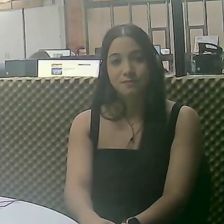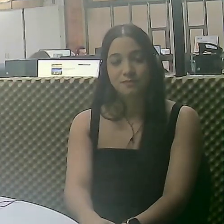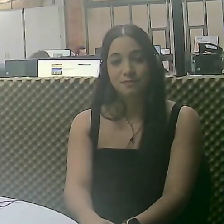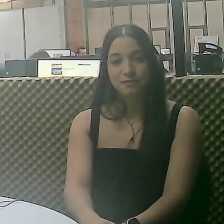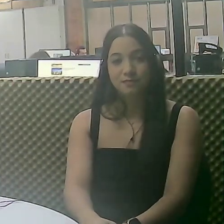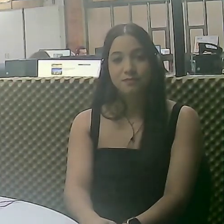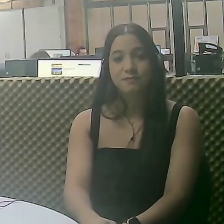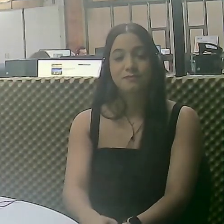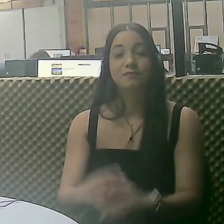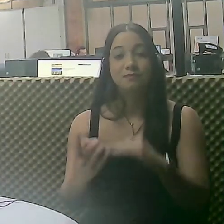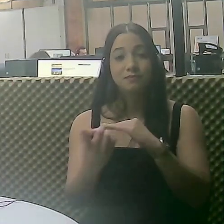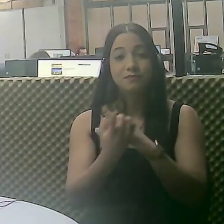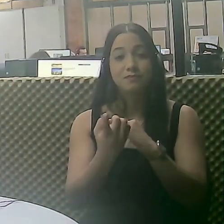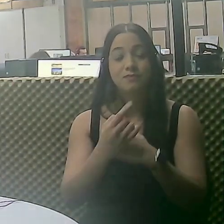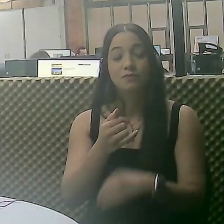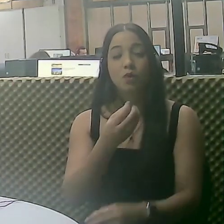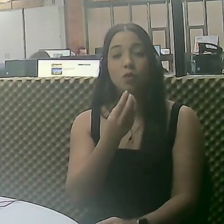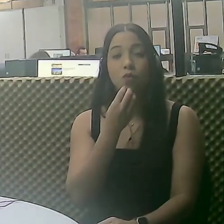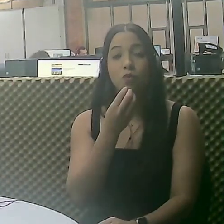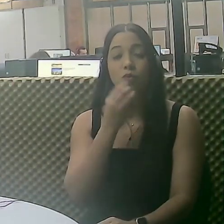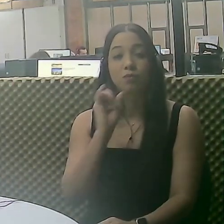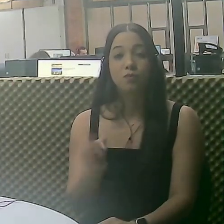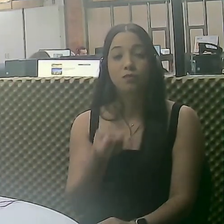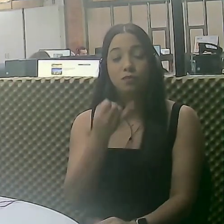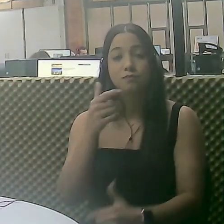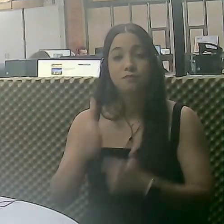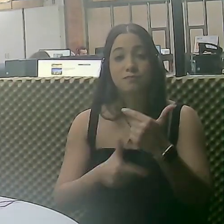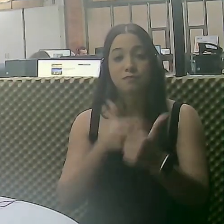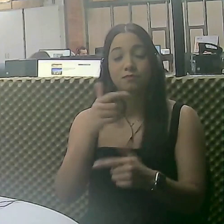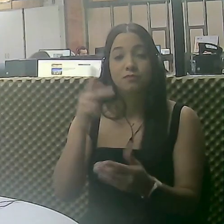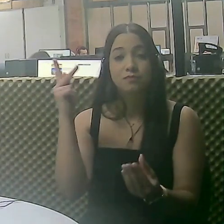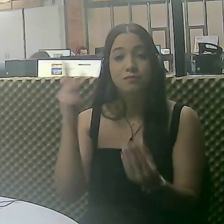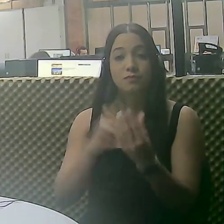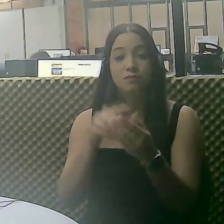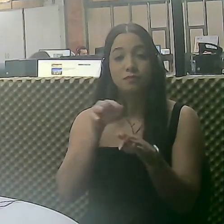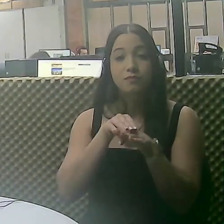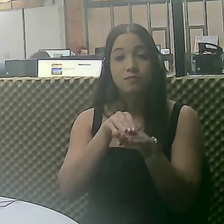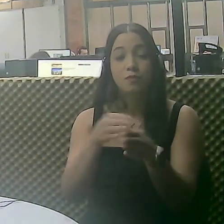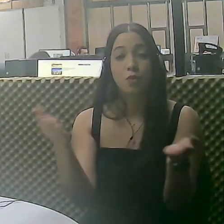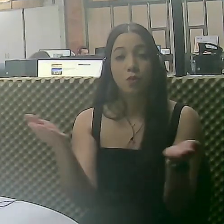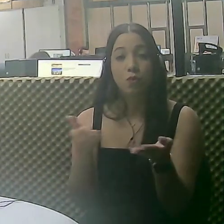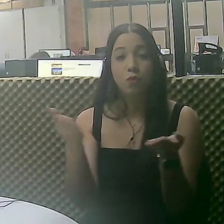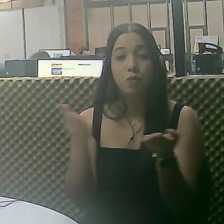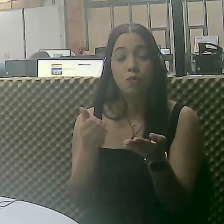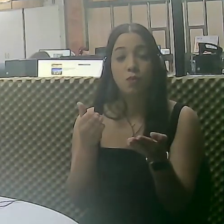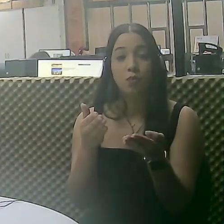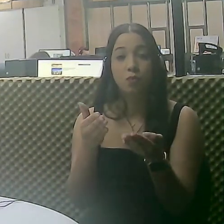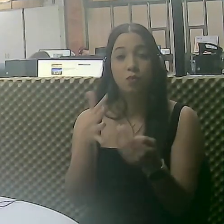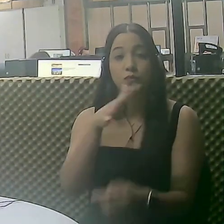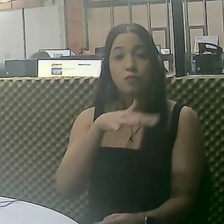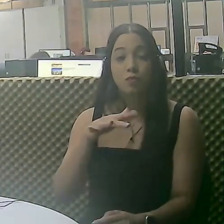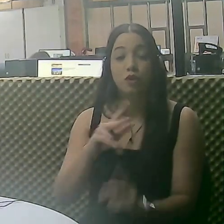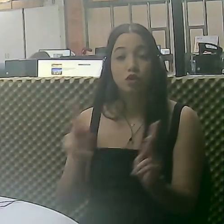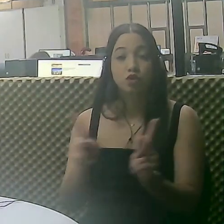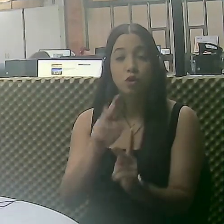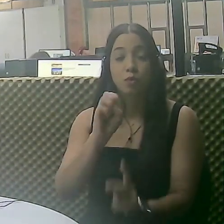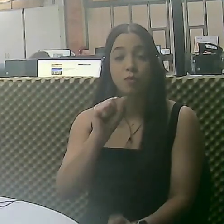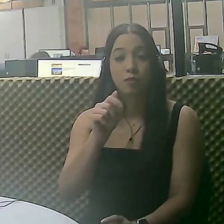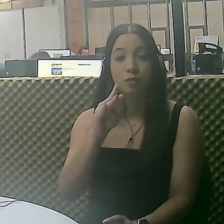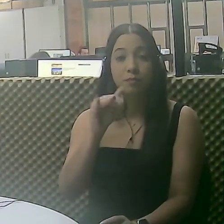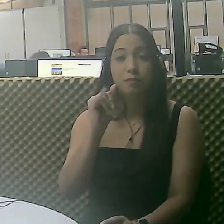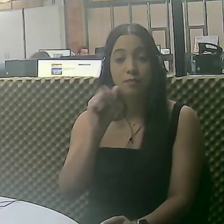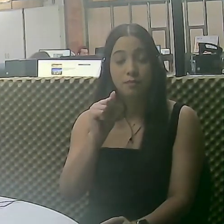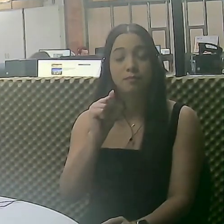O consumidor terá a oportunidade de aproveitar os serviços do Procon Móvel hoje no Pátio Sabiá, localizado na Avenida Anselmo Alves